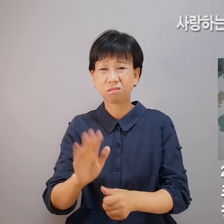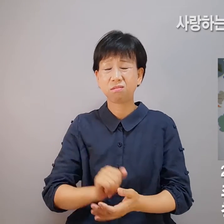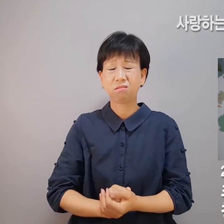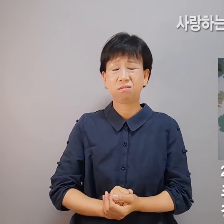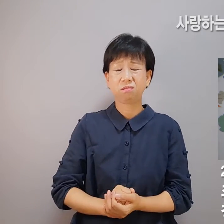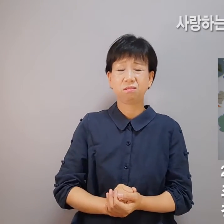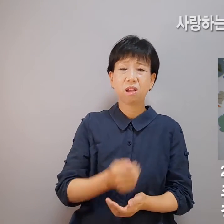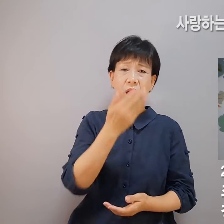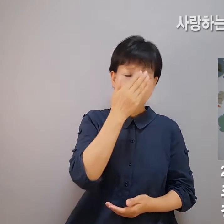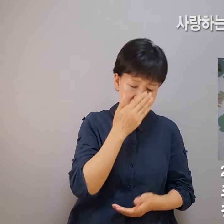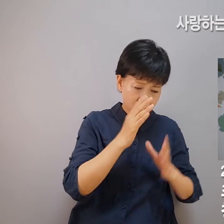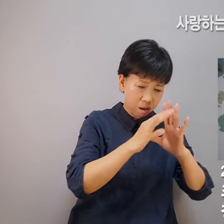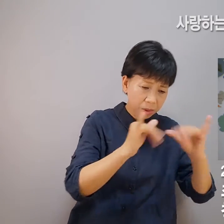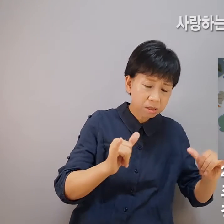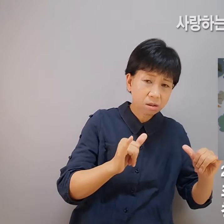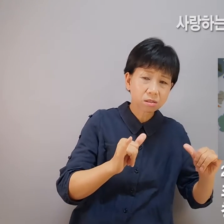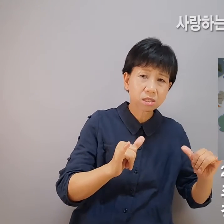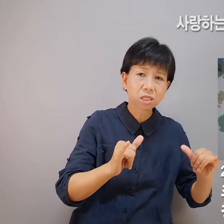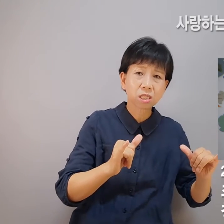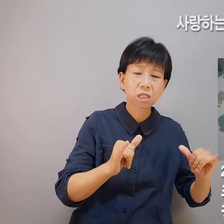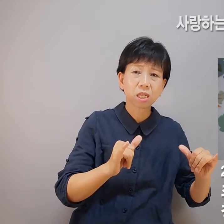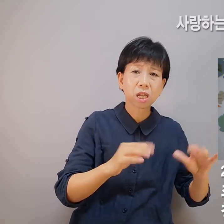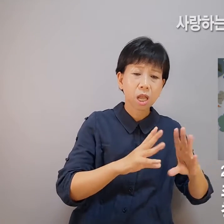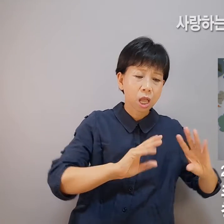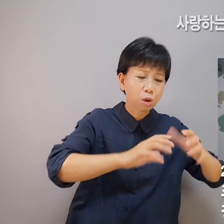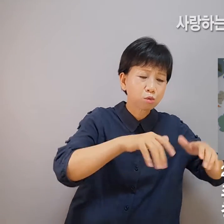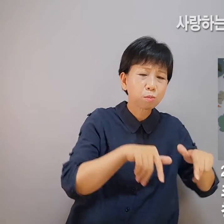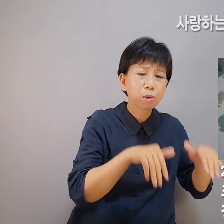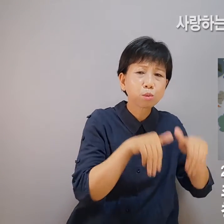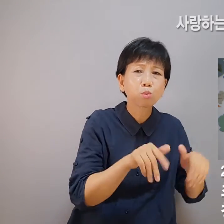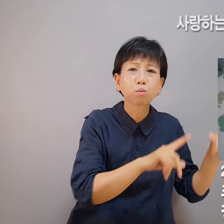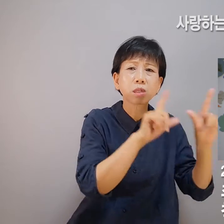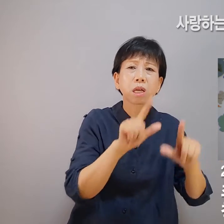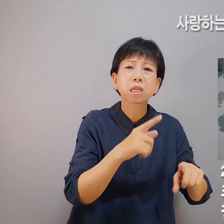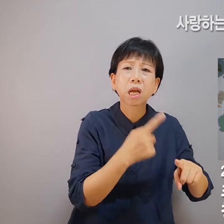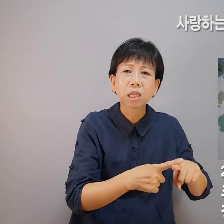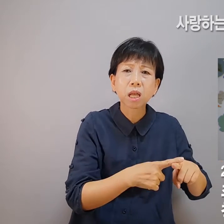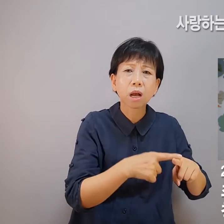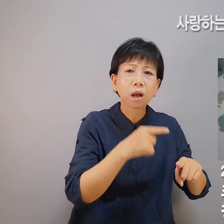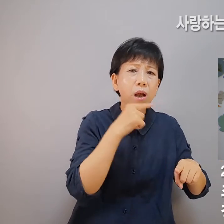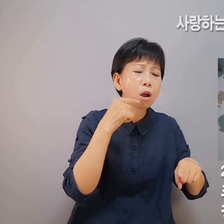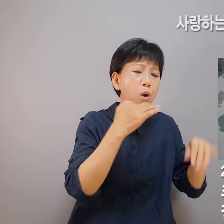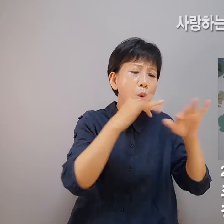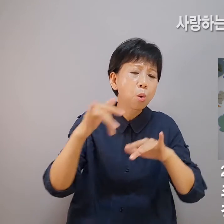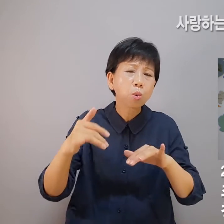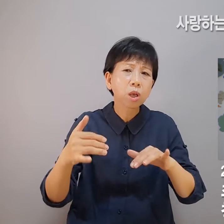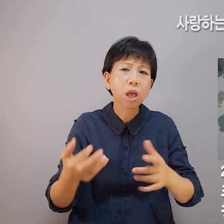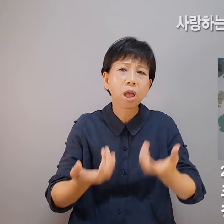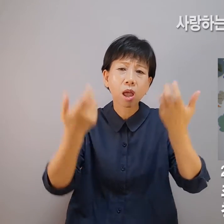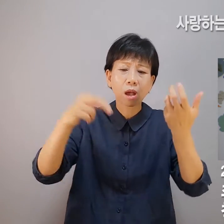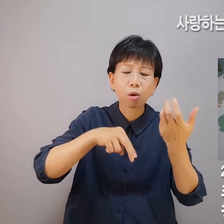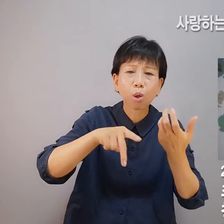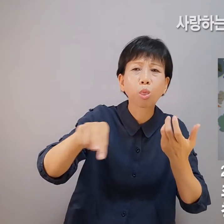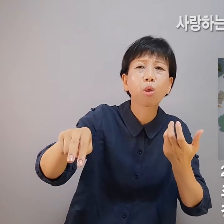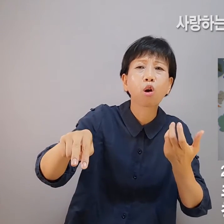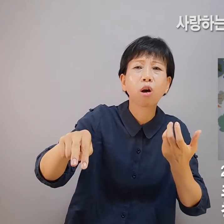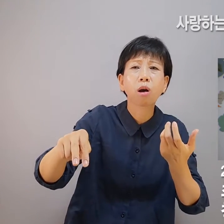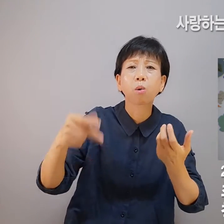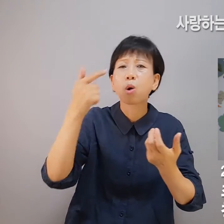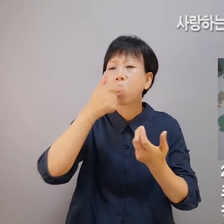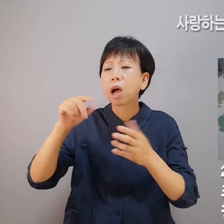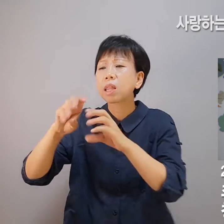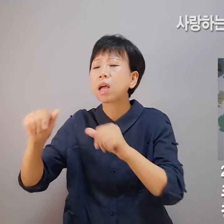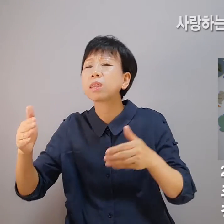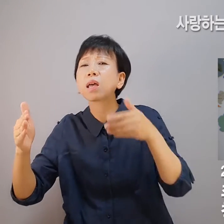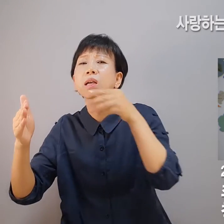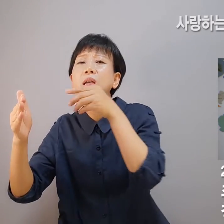건너 광야를 지나 가나안 땅으로 옮겨졌어요. 물론 이스라엘 백성들은 모두 변화되지 않았습니다.